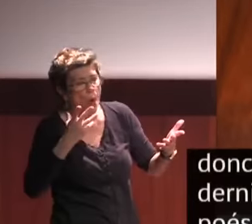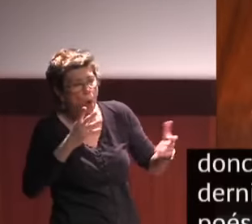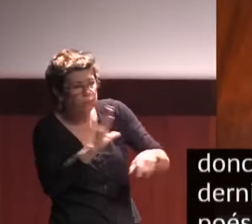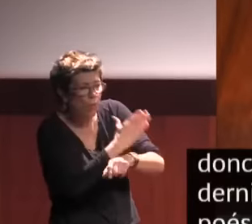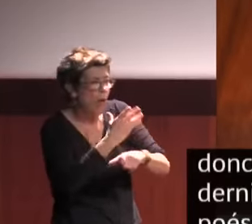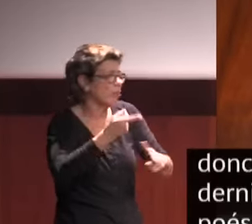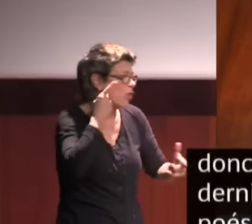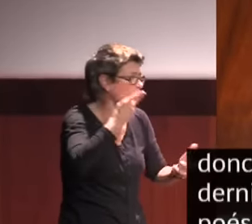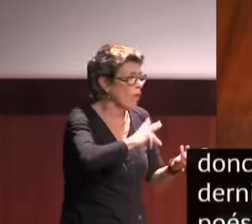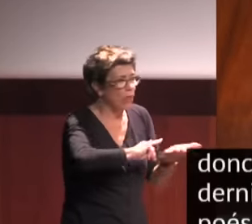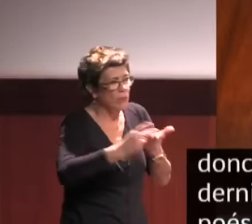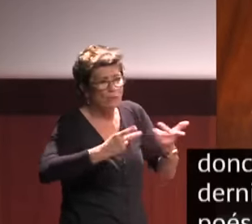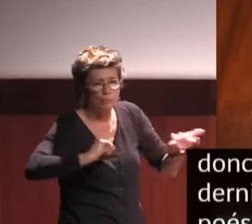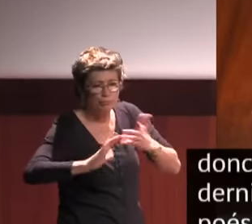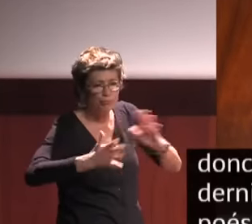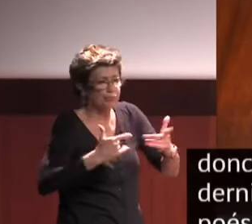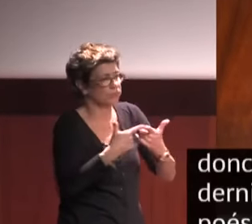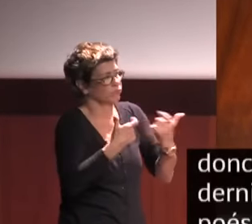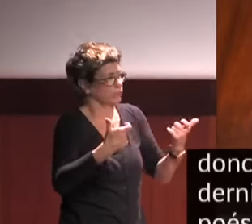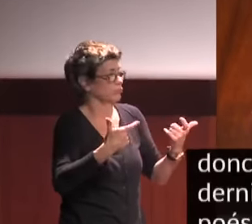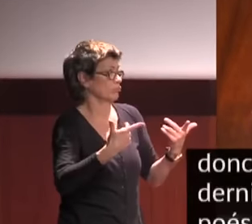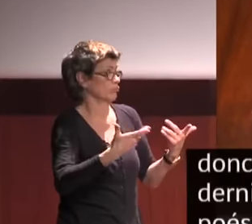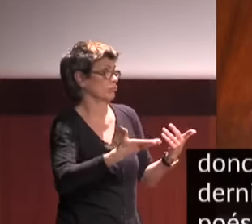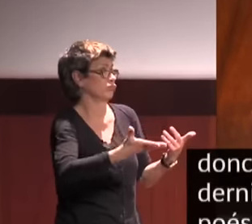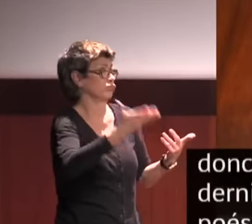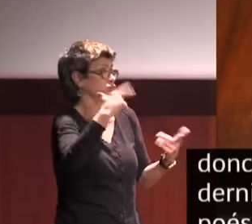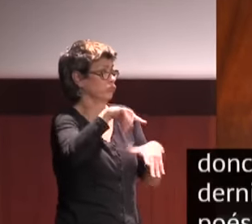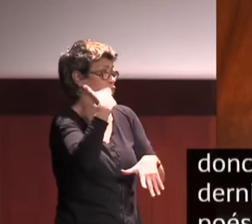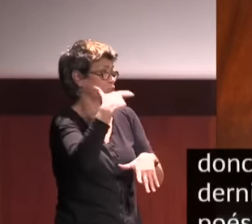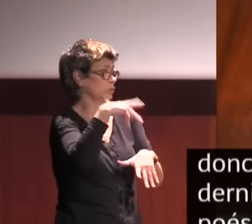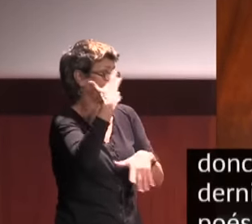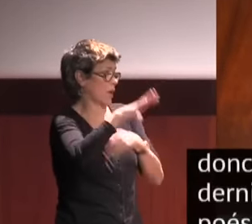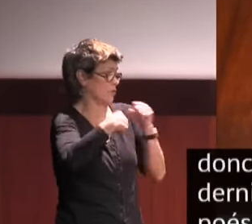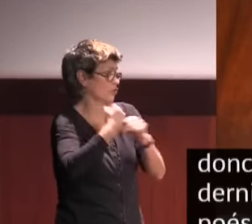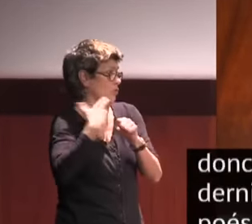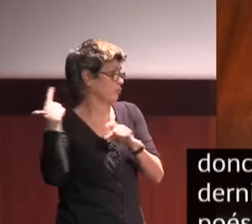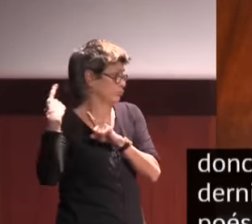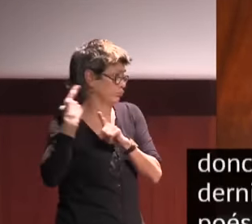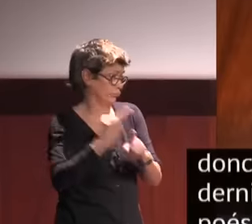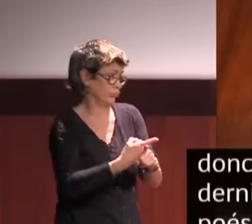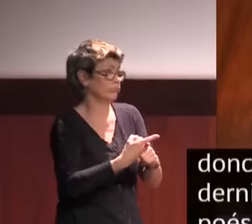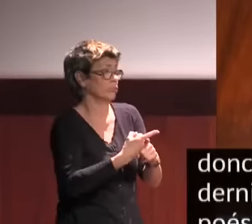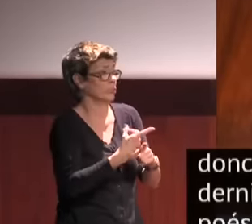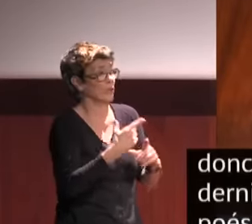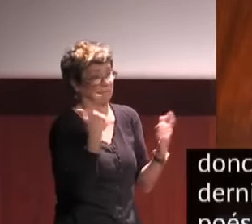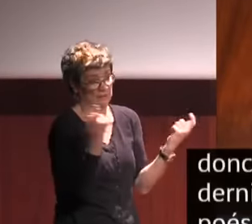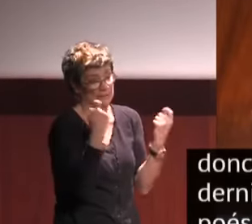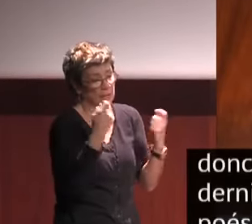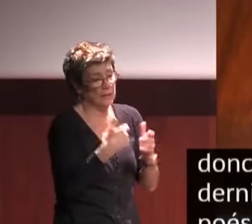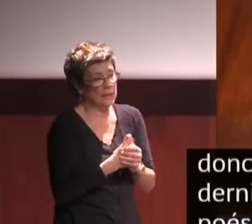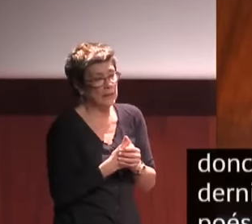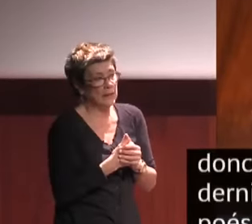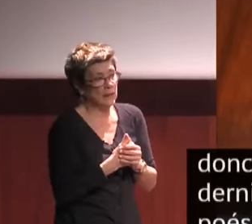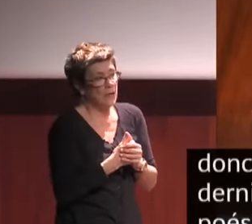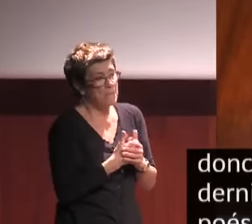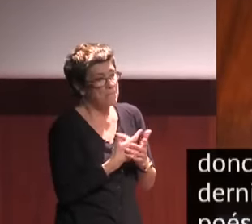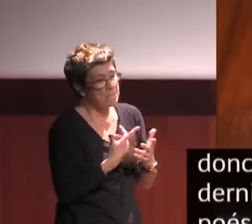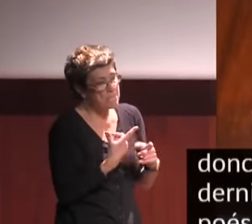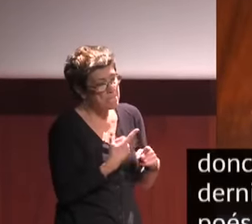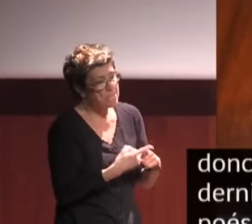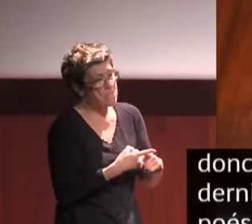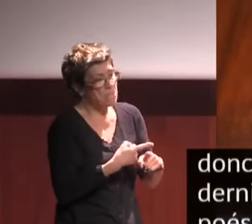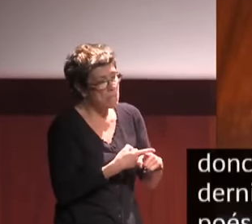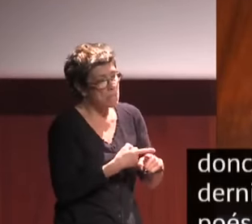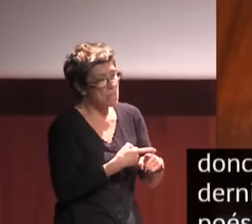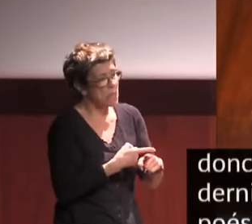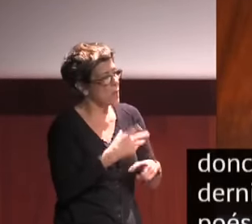etc. Ça fait 12 ou 13 ans qu'on fait ça maintenant. Eh bien, progressivement, les personnes